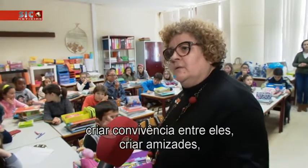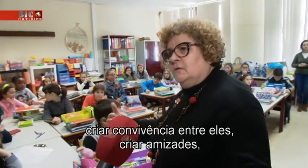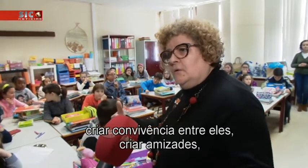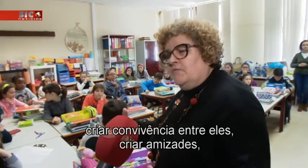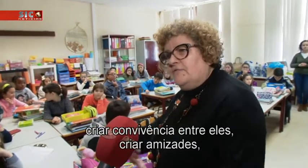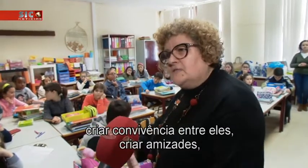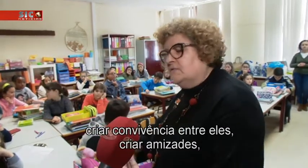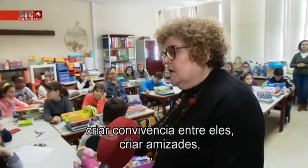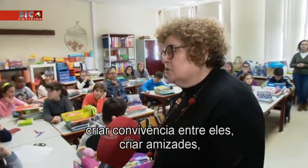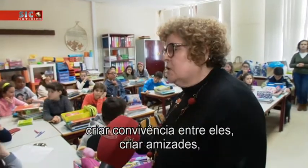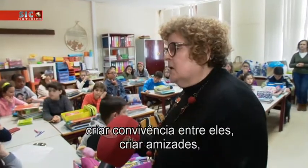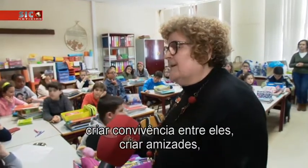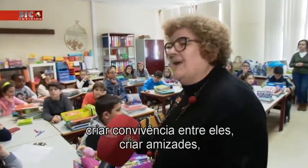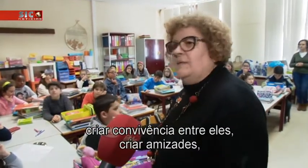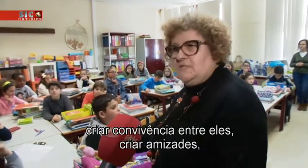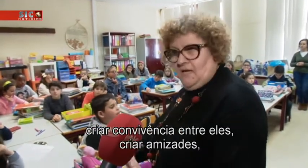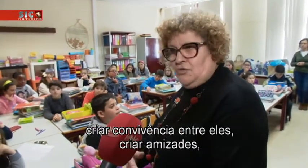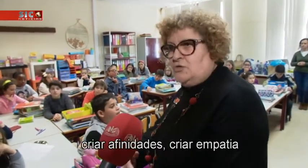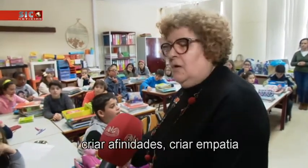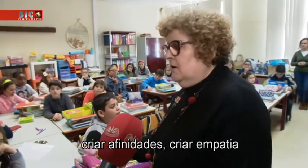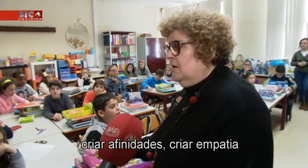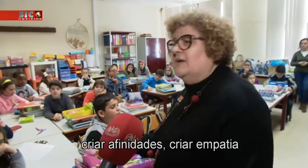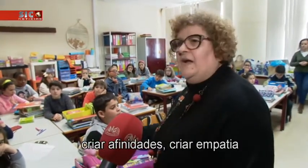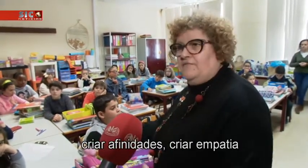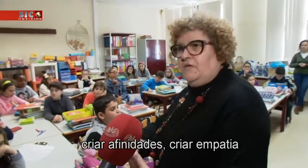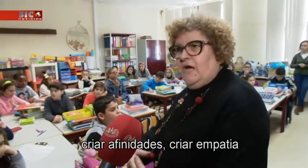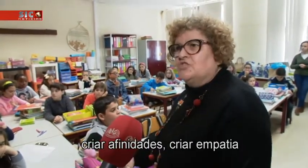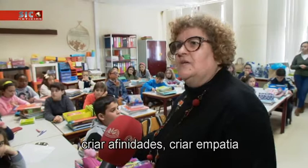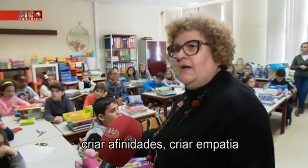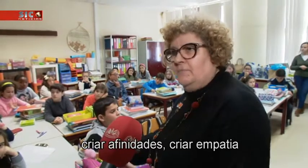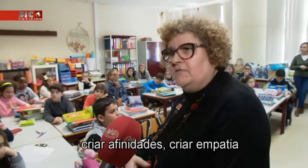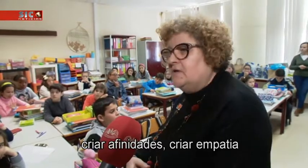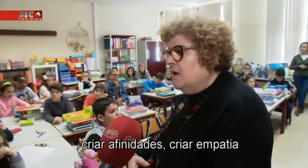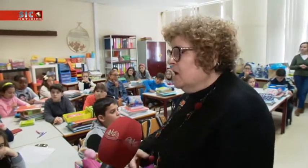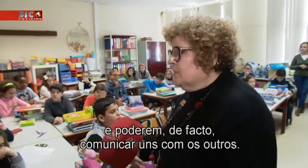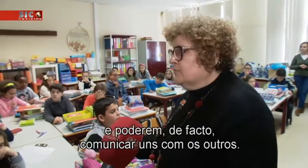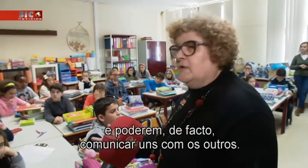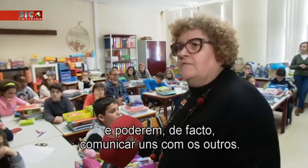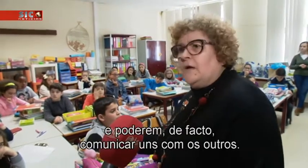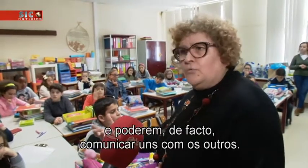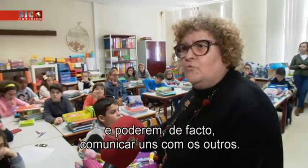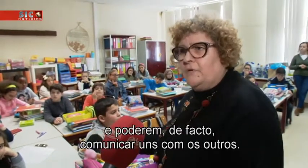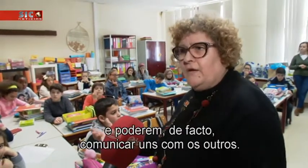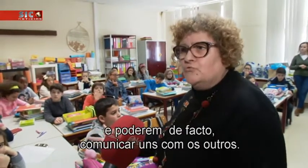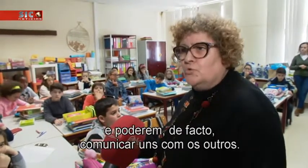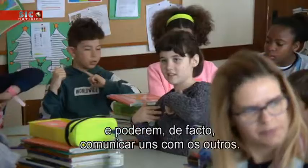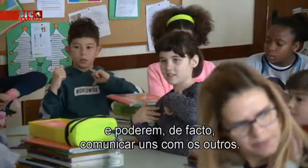convivência entre eles, criar amizades, criar afinidades, criar empatia e poderem, de facto, comunicar uns com os outros.